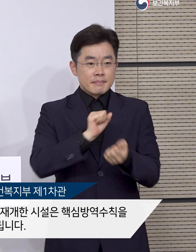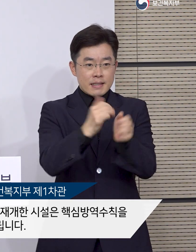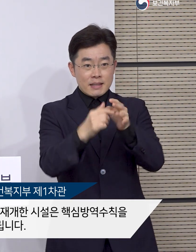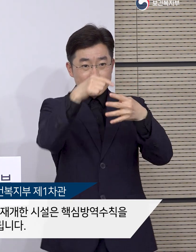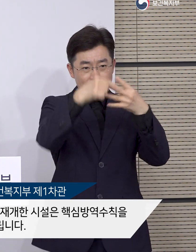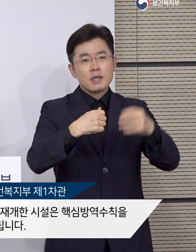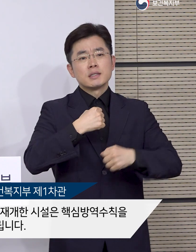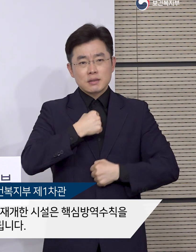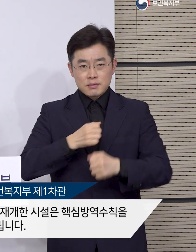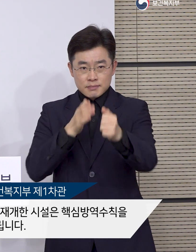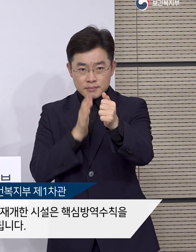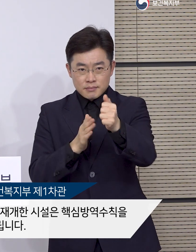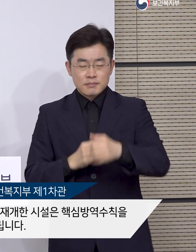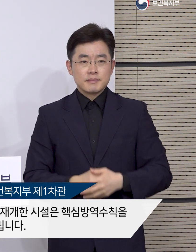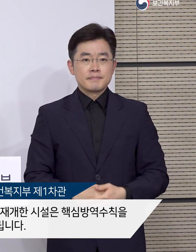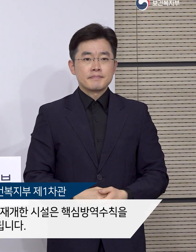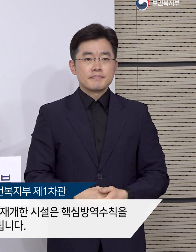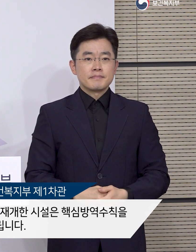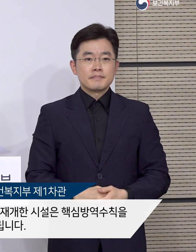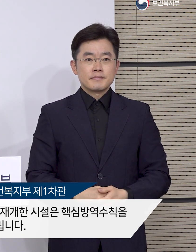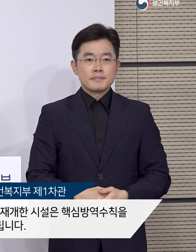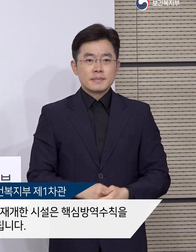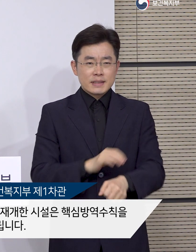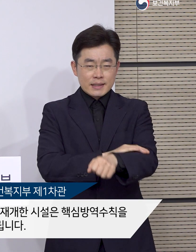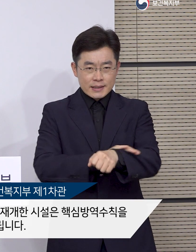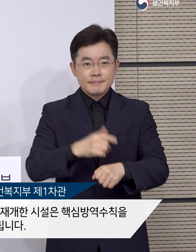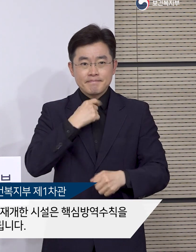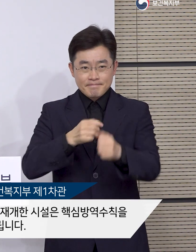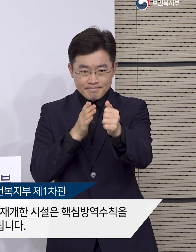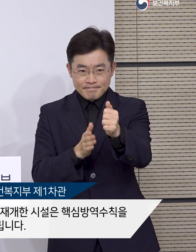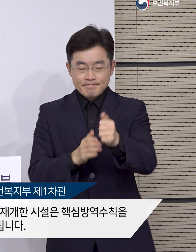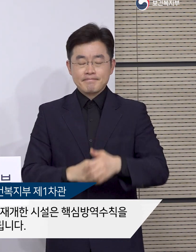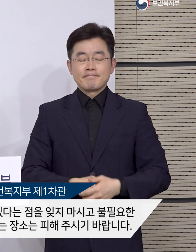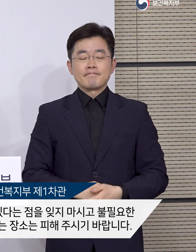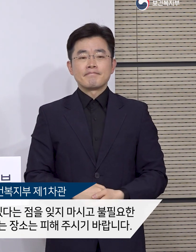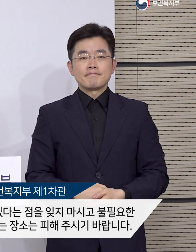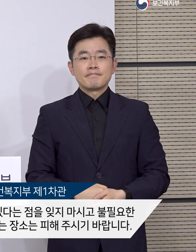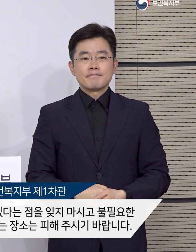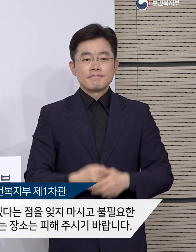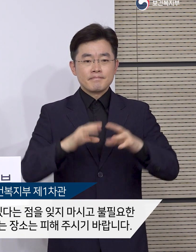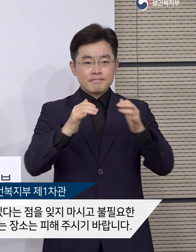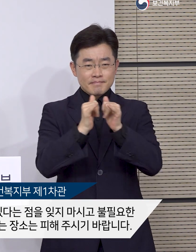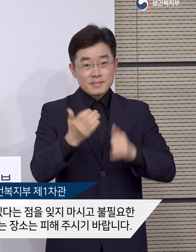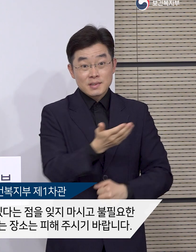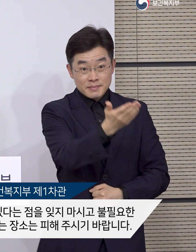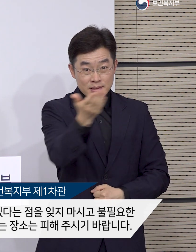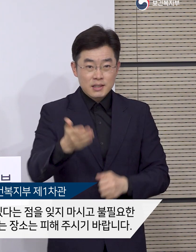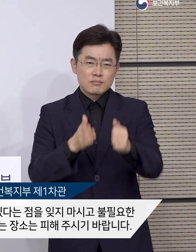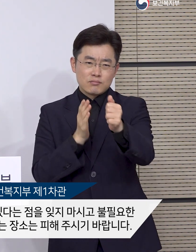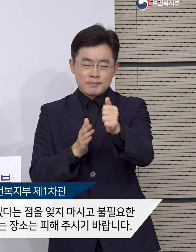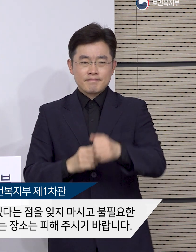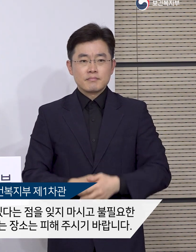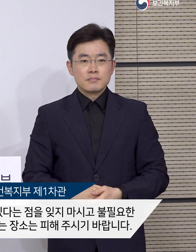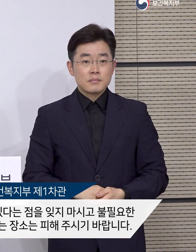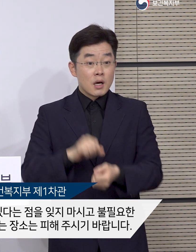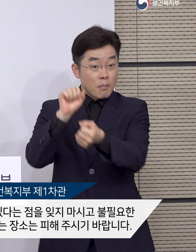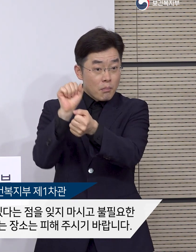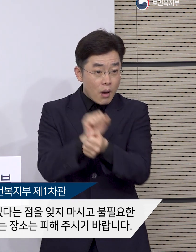준수하며 안전하게 영업하여 주시기를 부탁드립니다. 국민 여러분께서는 언제